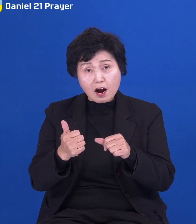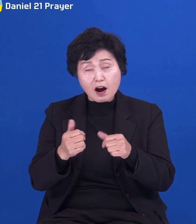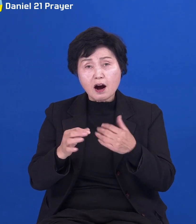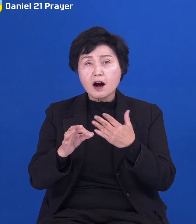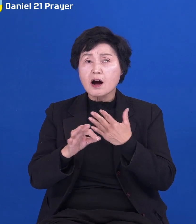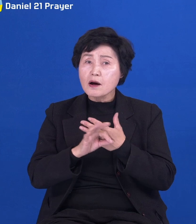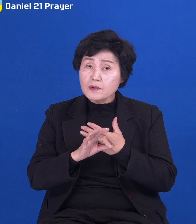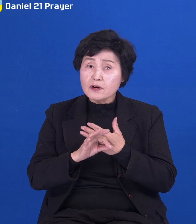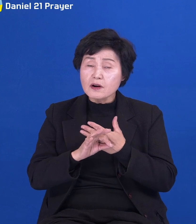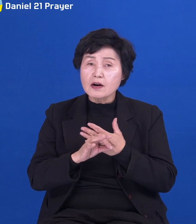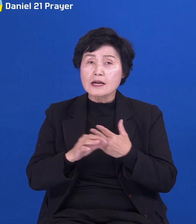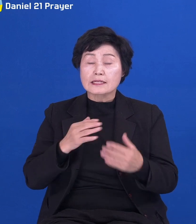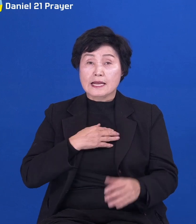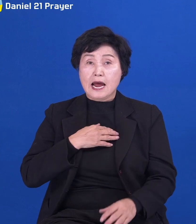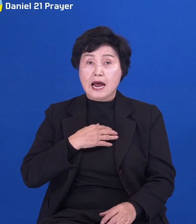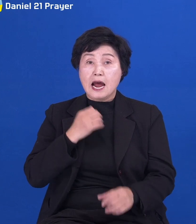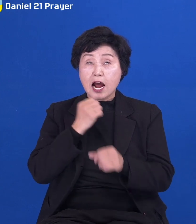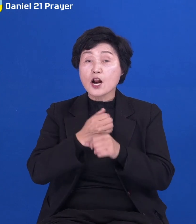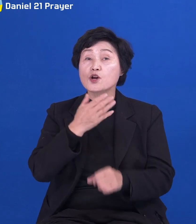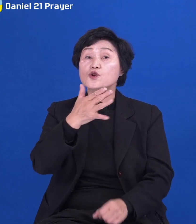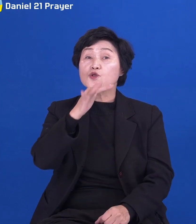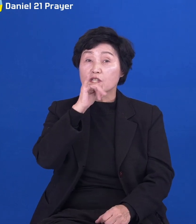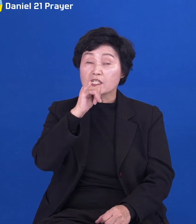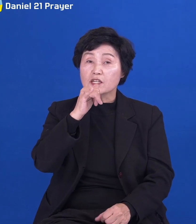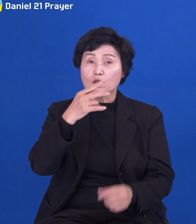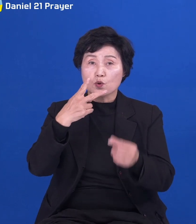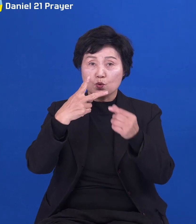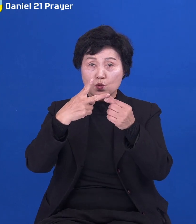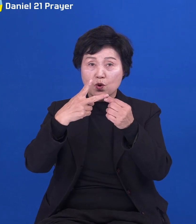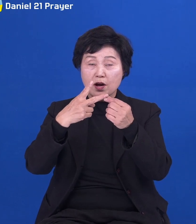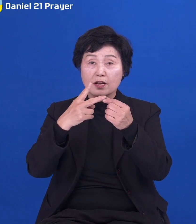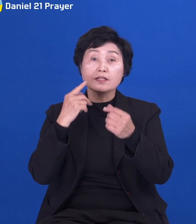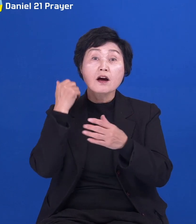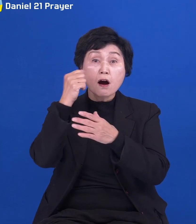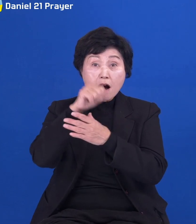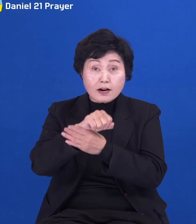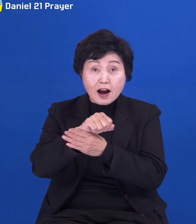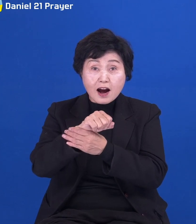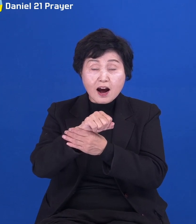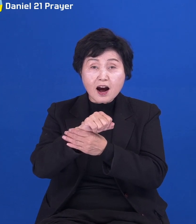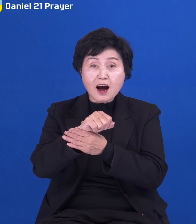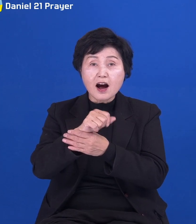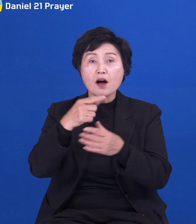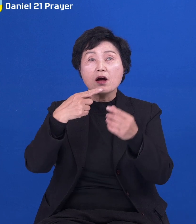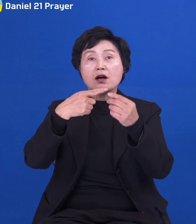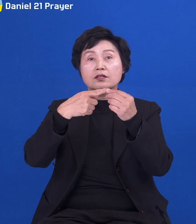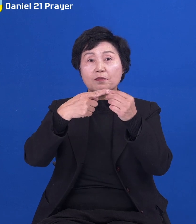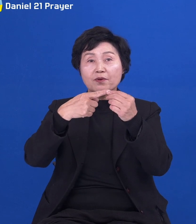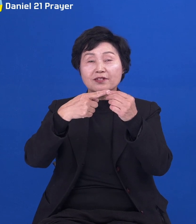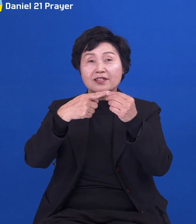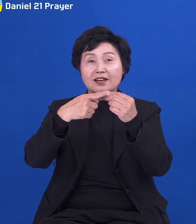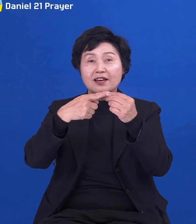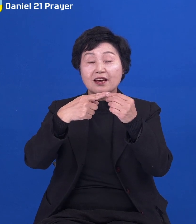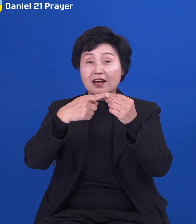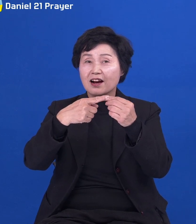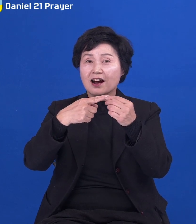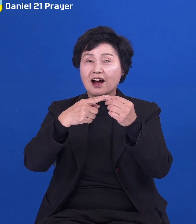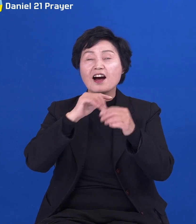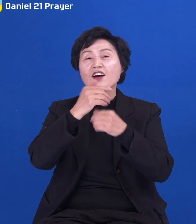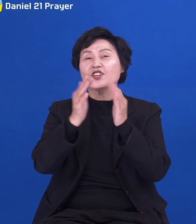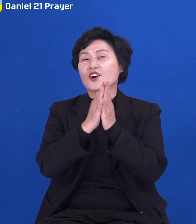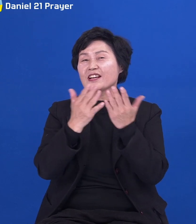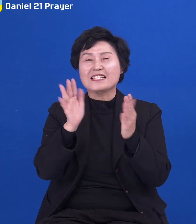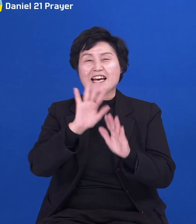그래서 나에게 할 수 있는 두 가지가 무조건 허락이 된다면, 죄송합니다, 첫 번째가 성경책이 돼야 되는데요, 첫